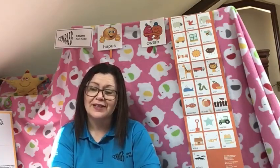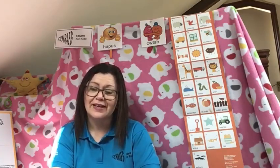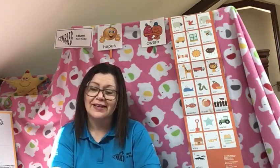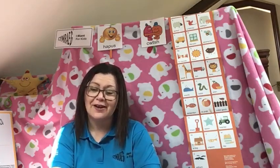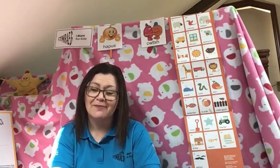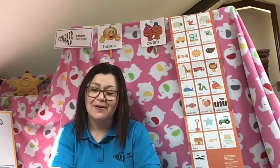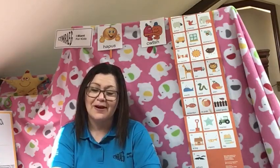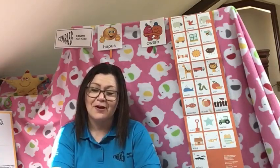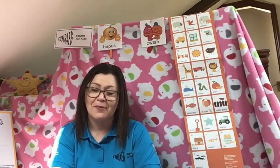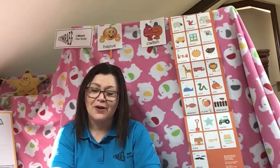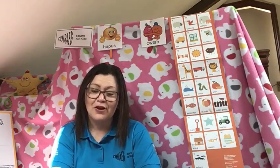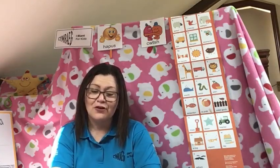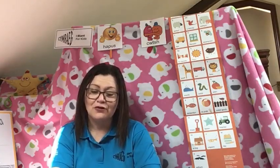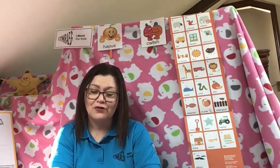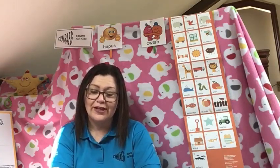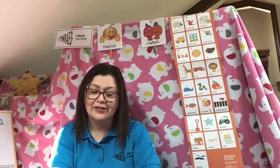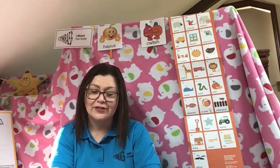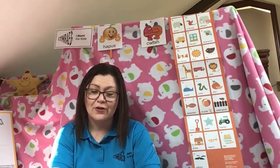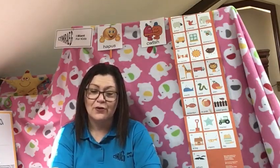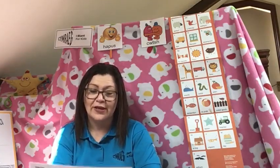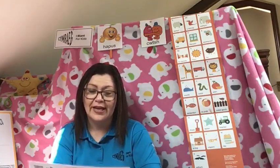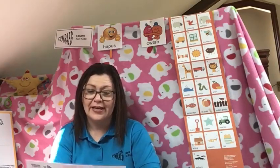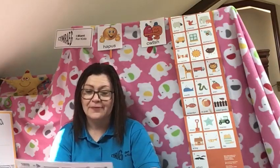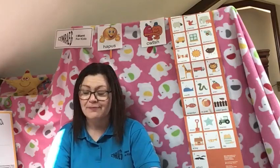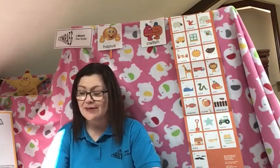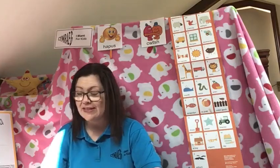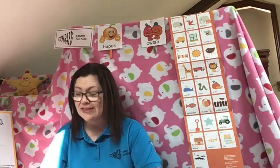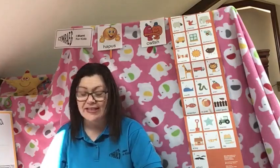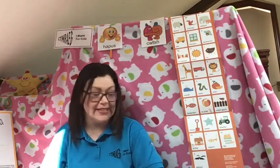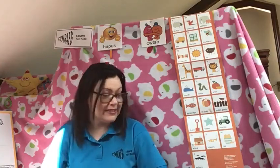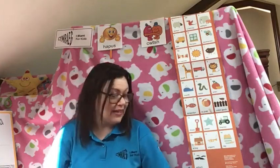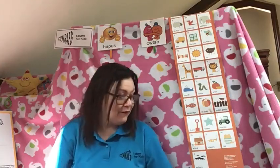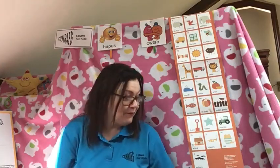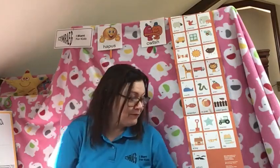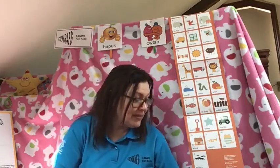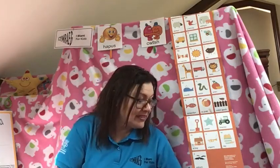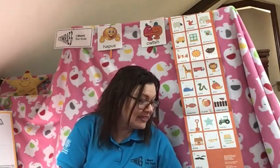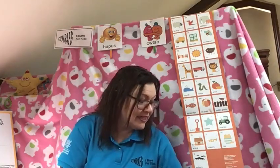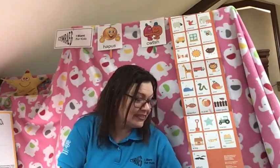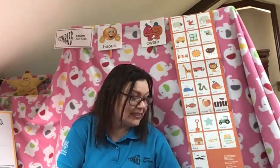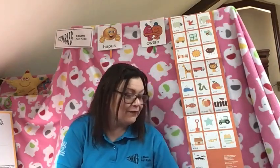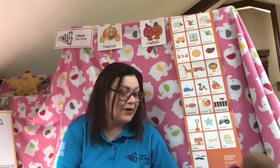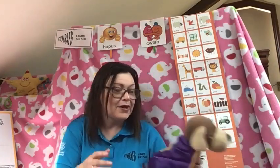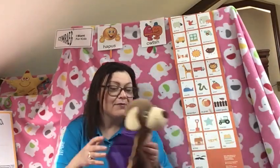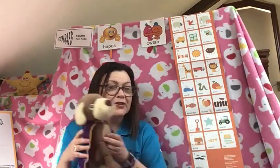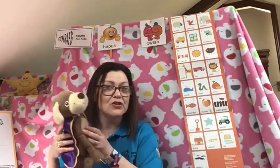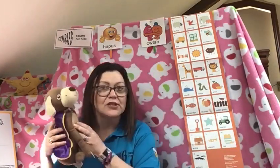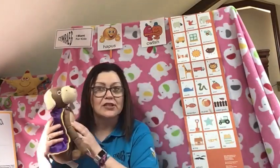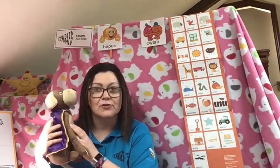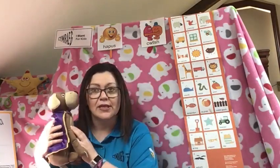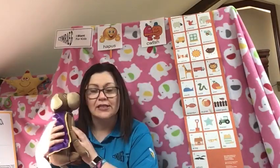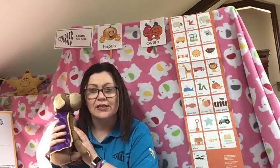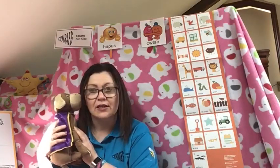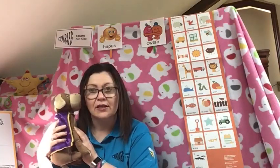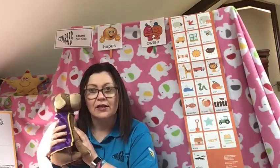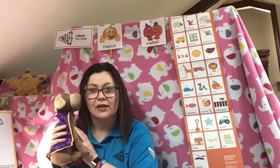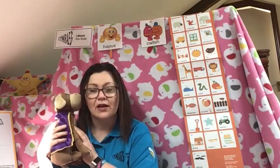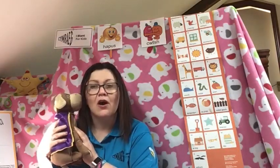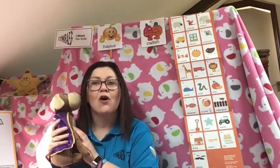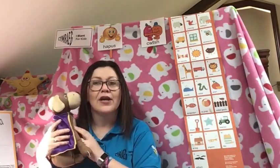Da iawn pawb. Right, okay. Beth sy'n nesaf? Mae Doti yn dweud